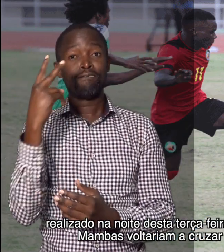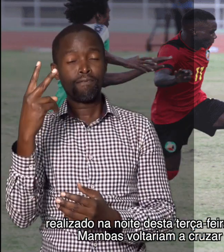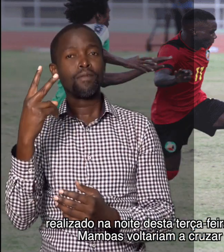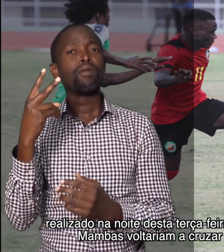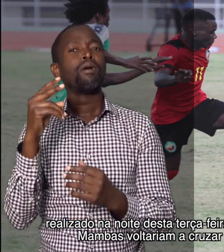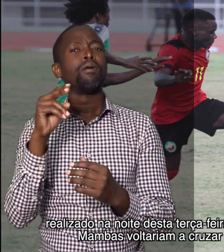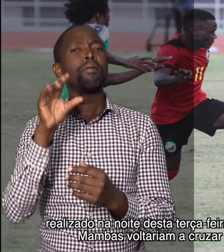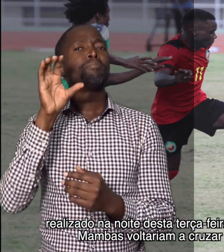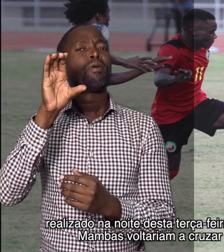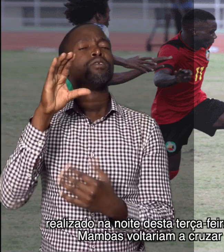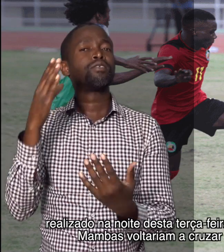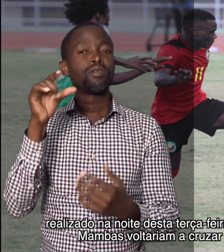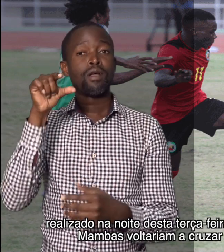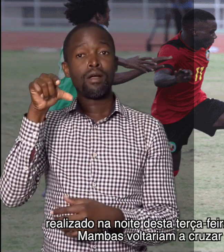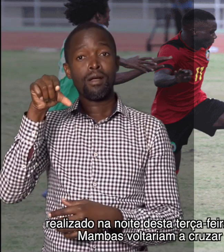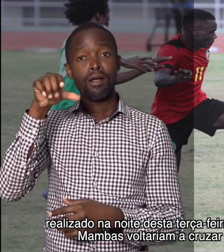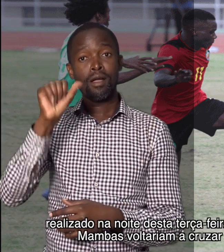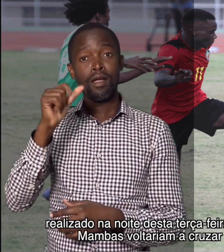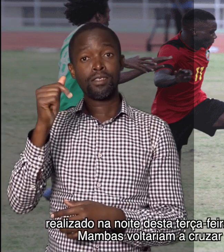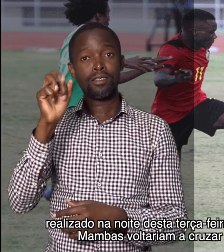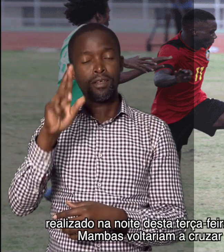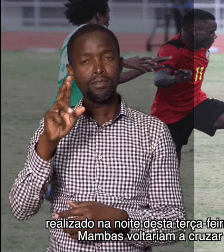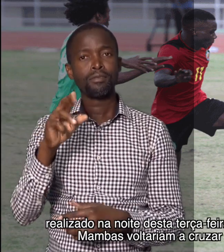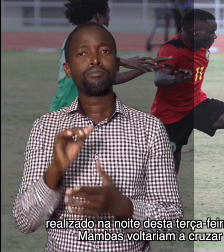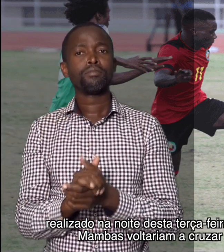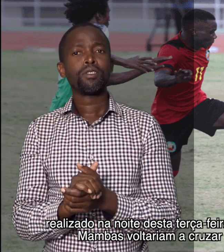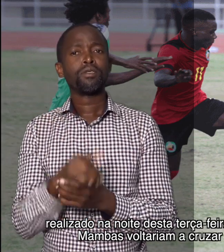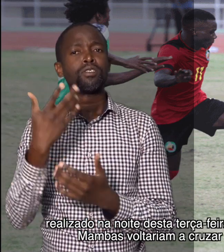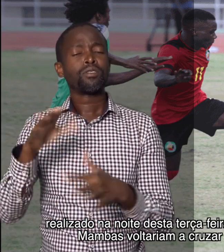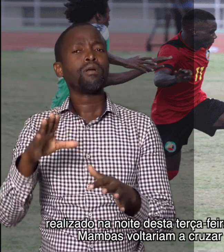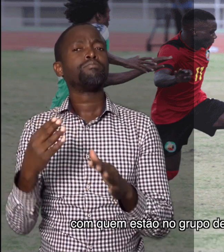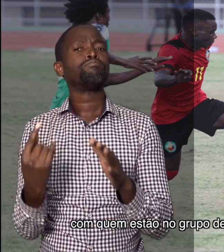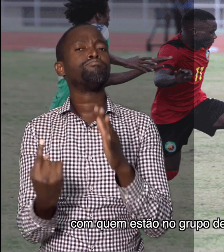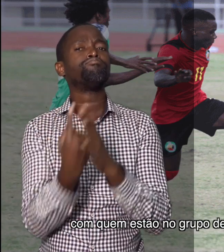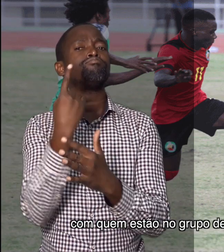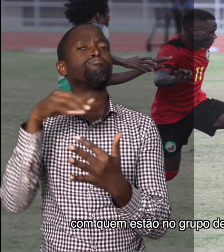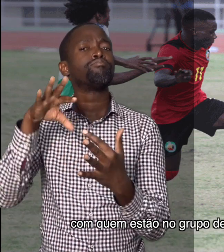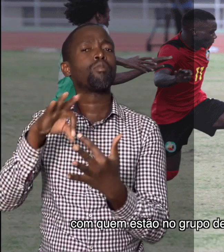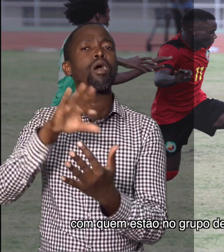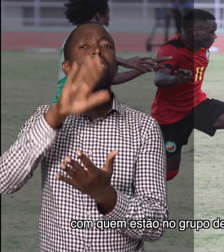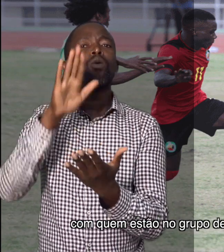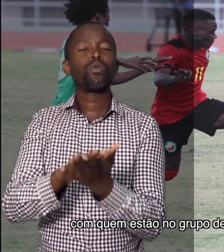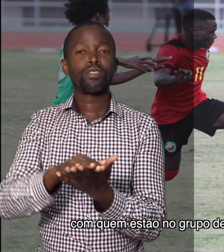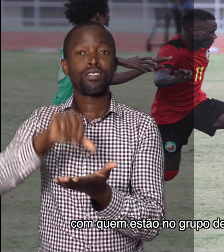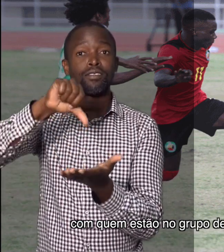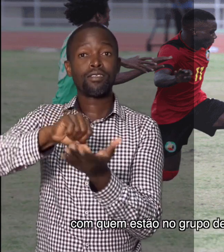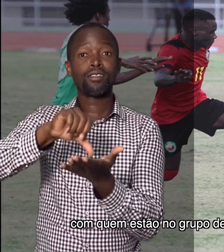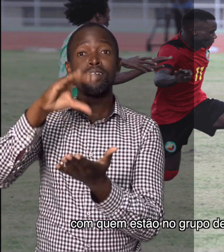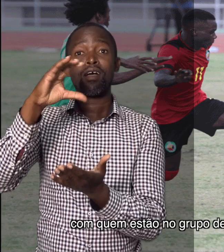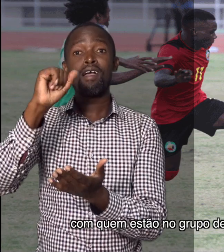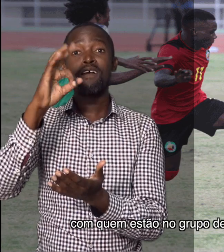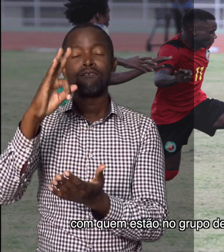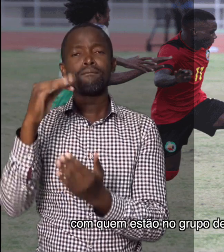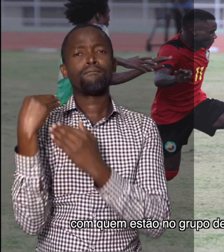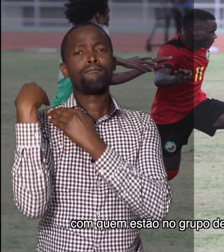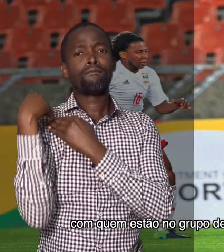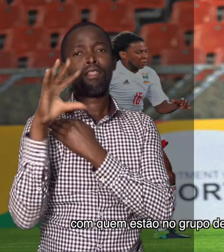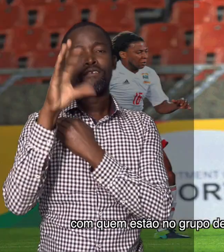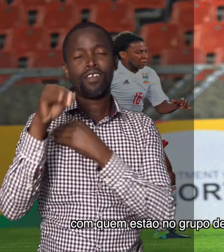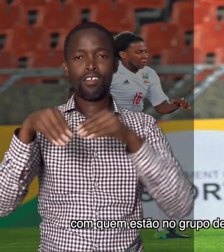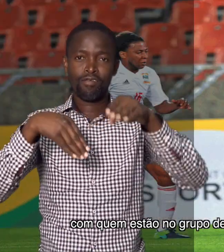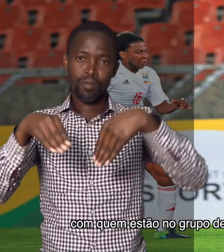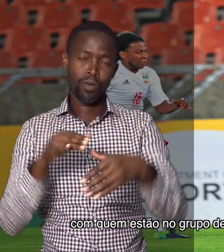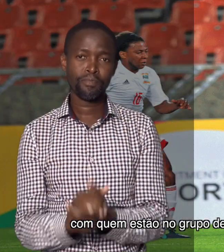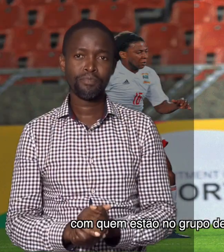Mambas voltariam a cruzar o caminho dos Camarões com que estão no Grupo de Qualificação